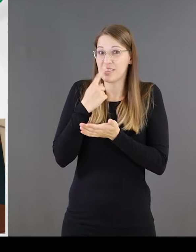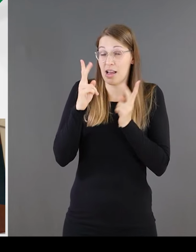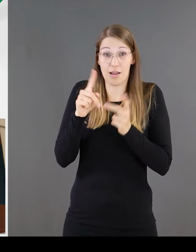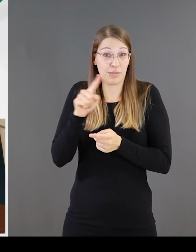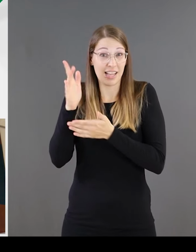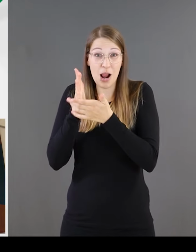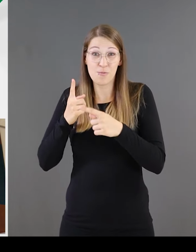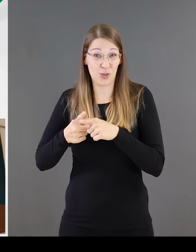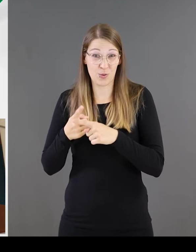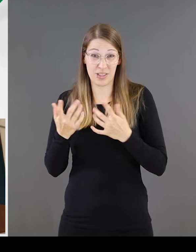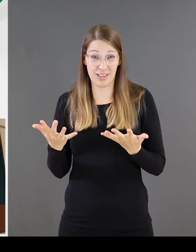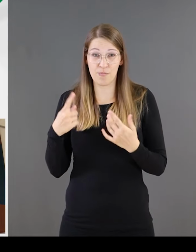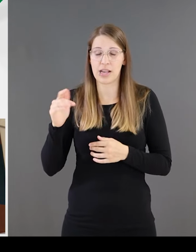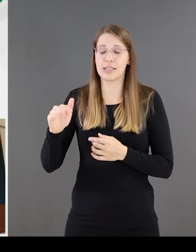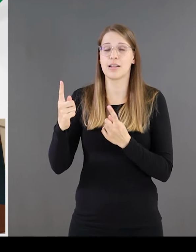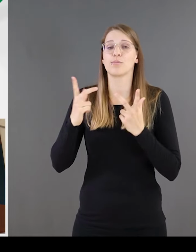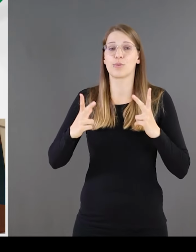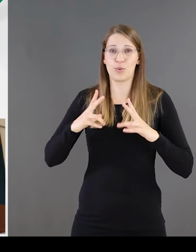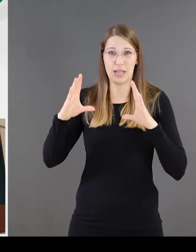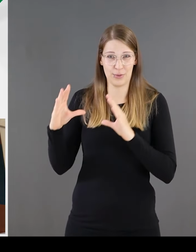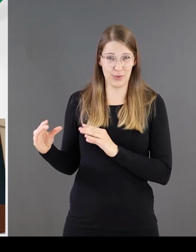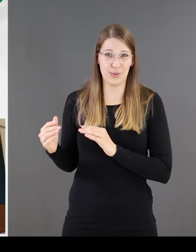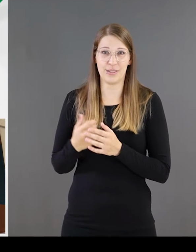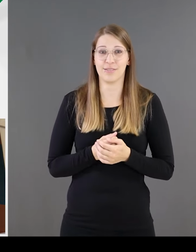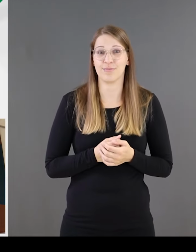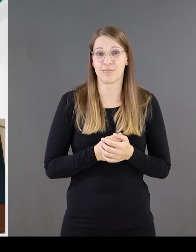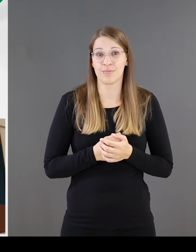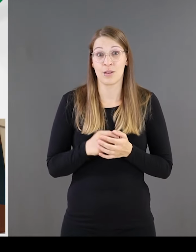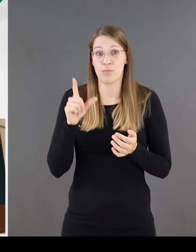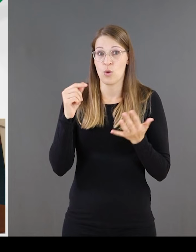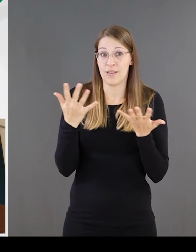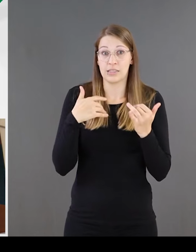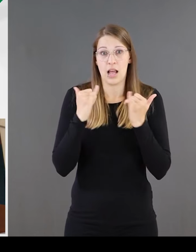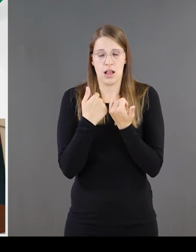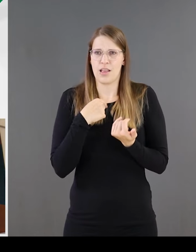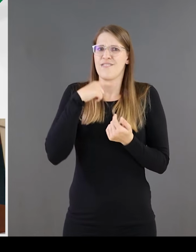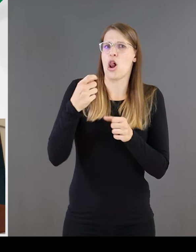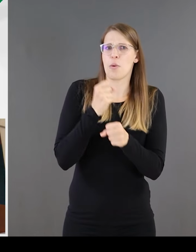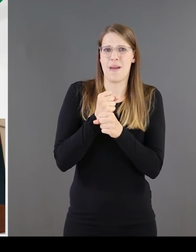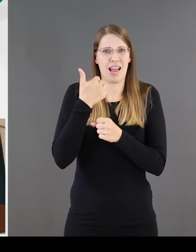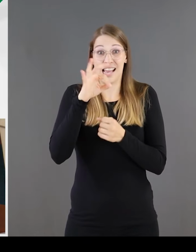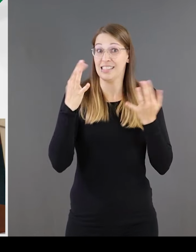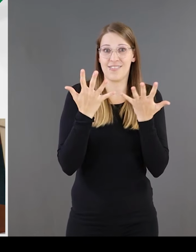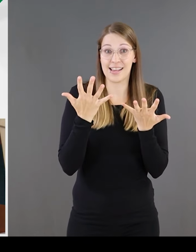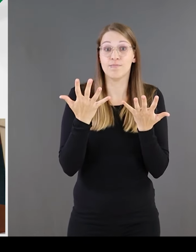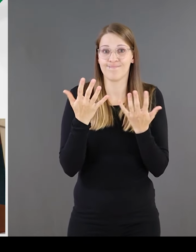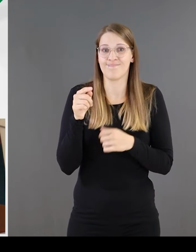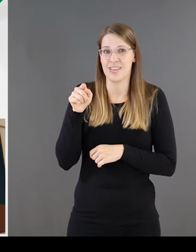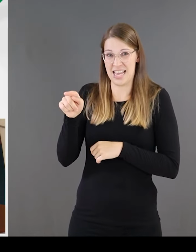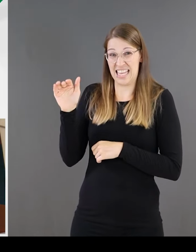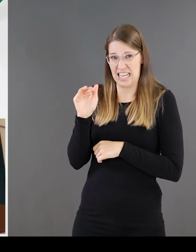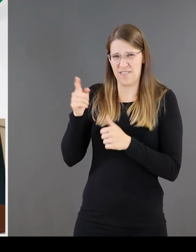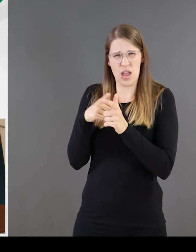Stunde dauern und danach beruhigt sich das Kind wieder. Das Einzige, was man als Eltern falsch machen kann in